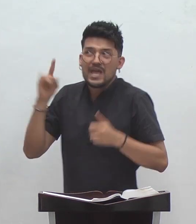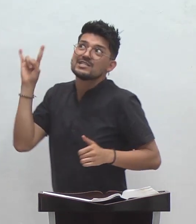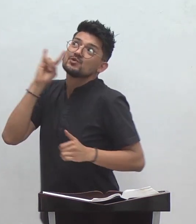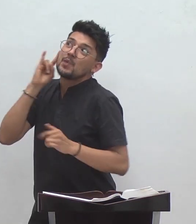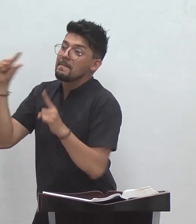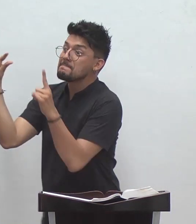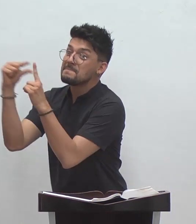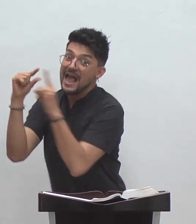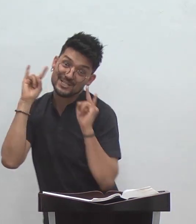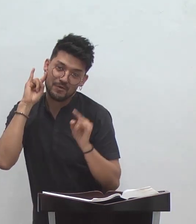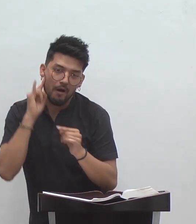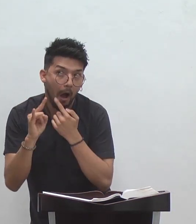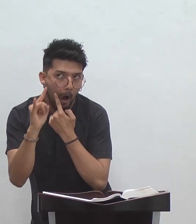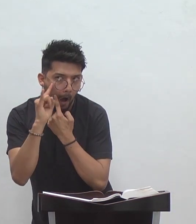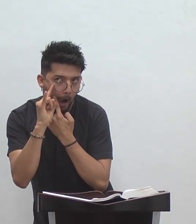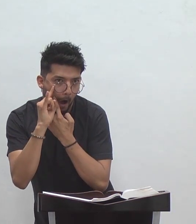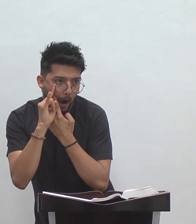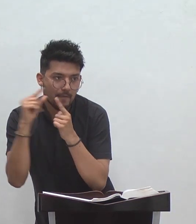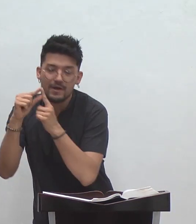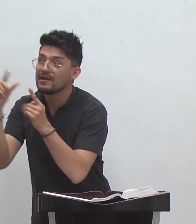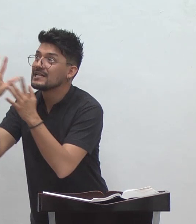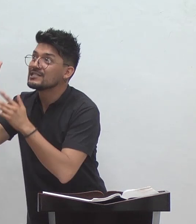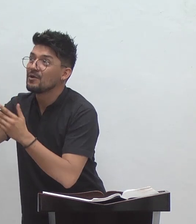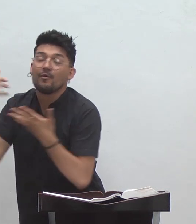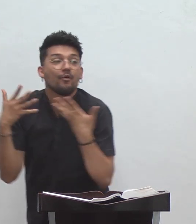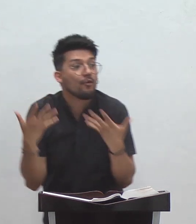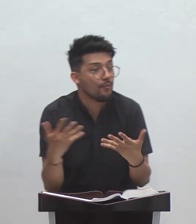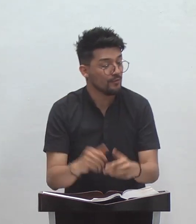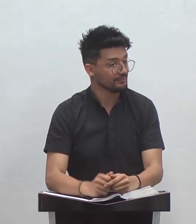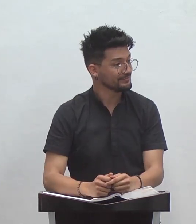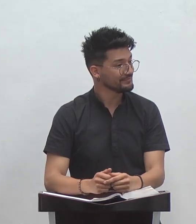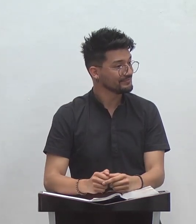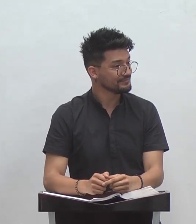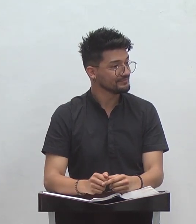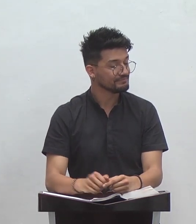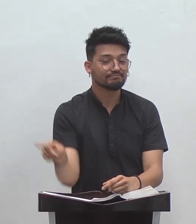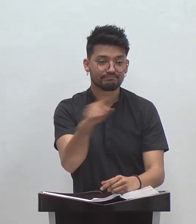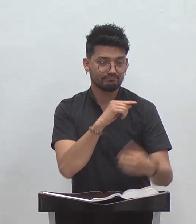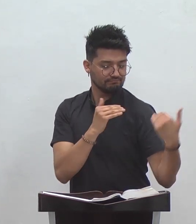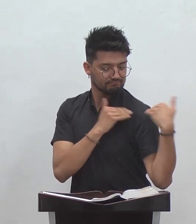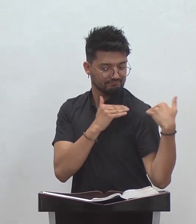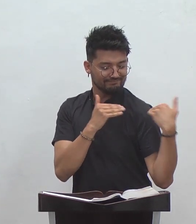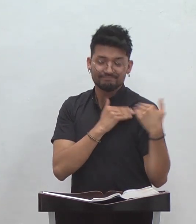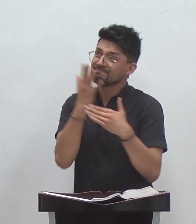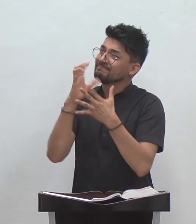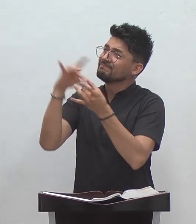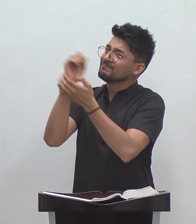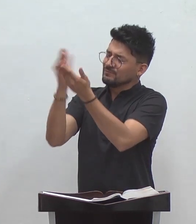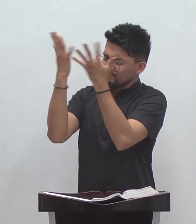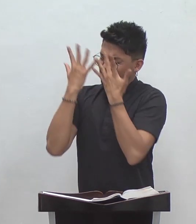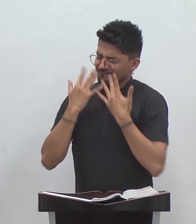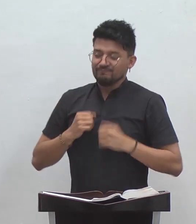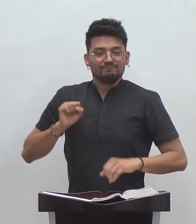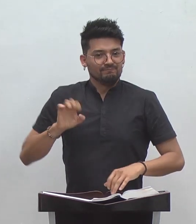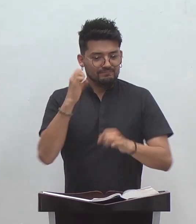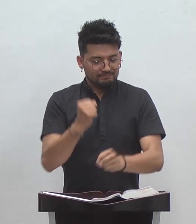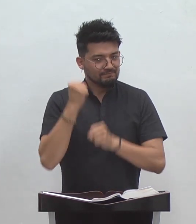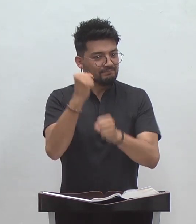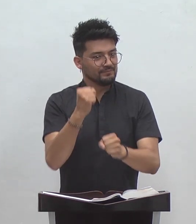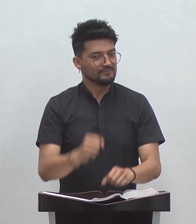¿Y cómo los sordos serán salvos? Porque tienen que ver las palabras de vida de Jesús. Y usted y yo somos responsables, pero con la